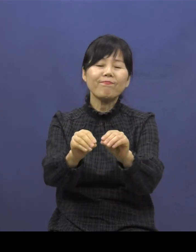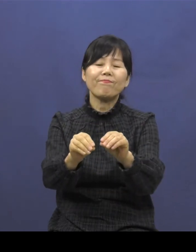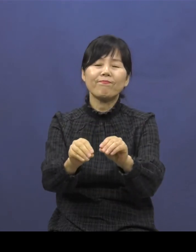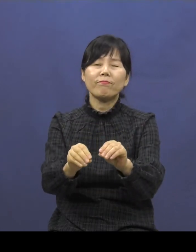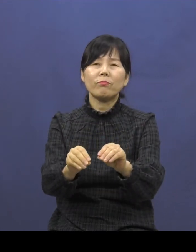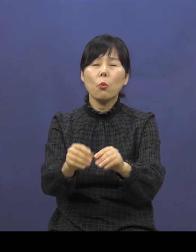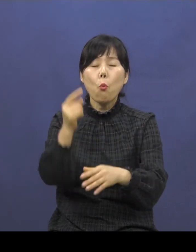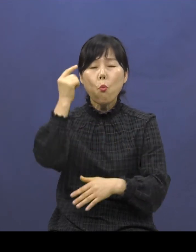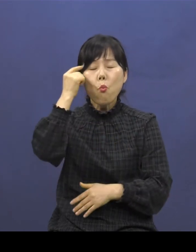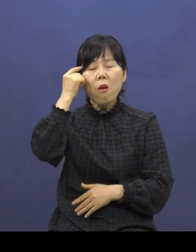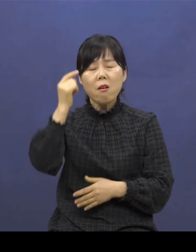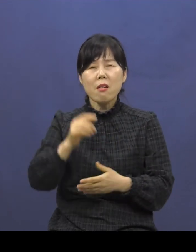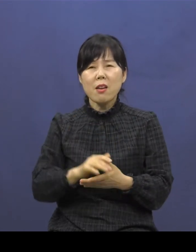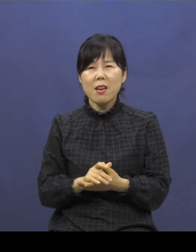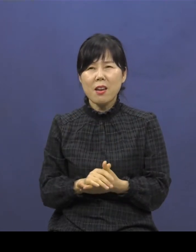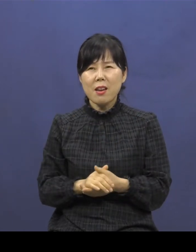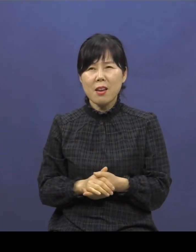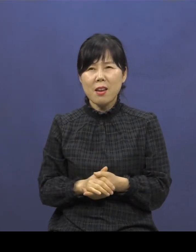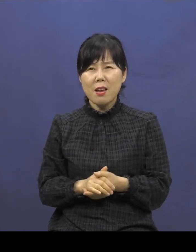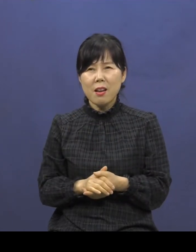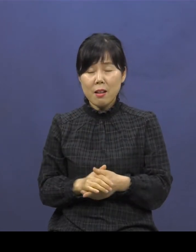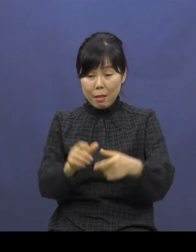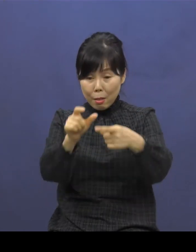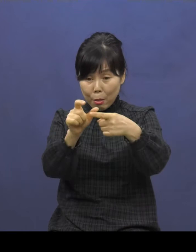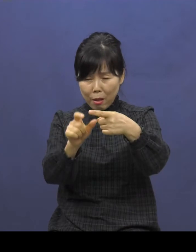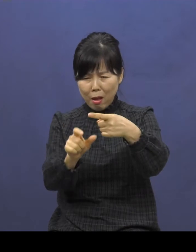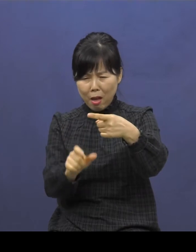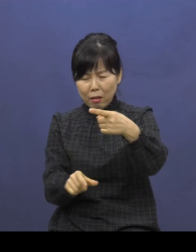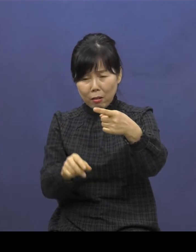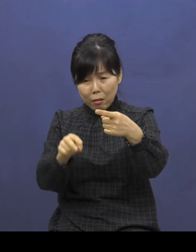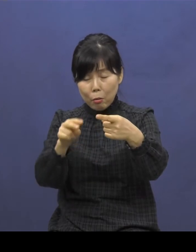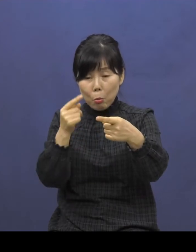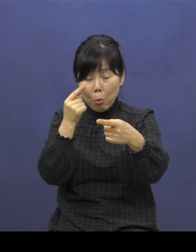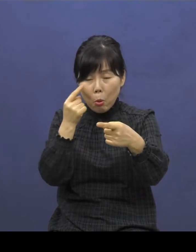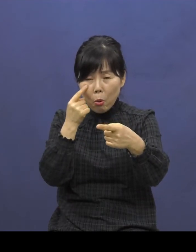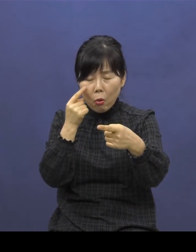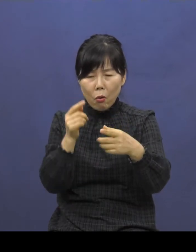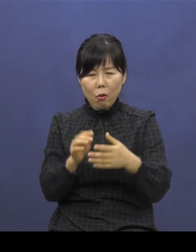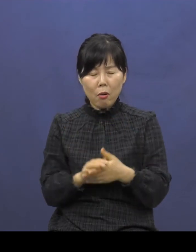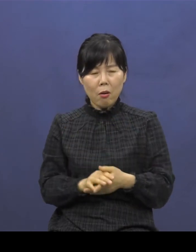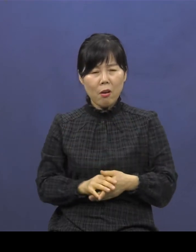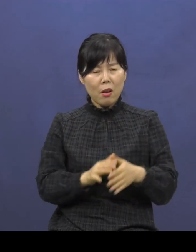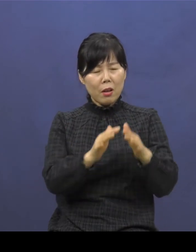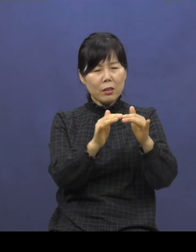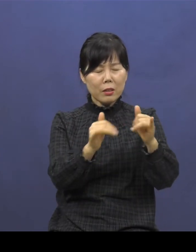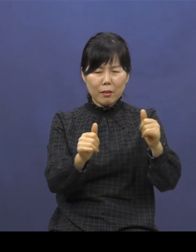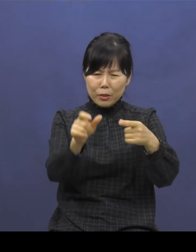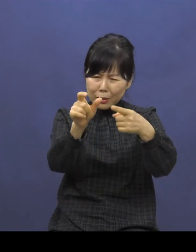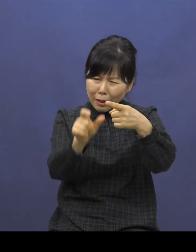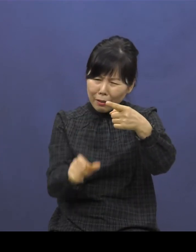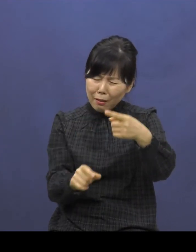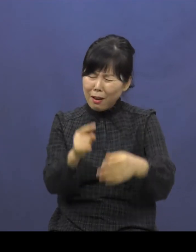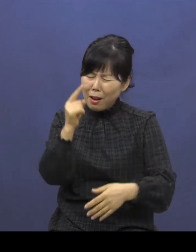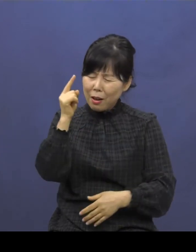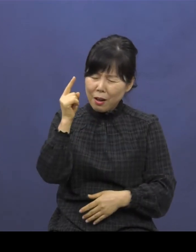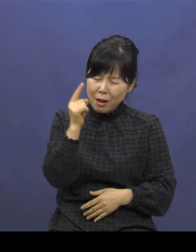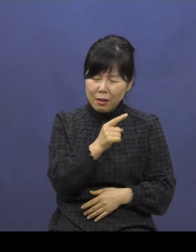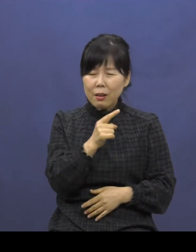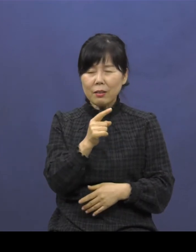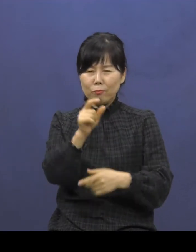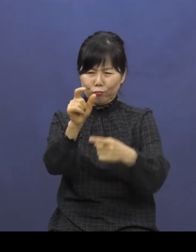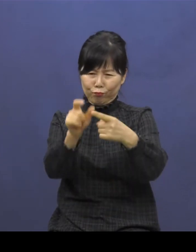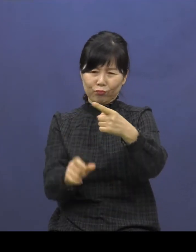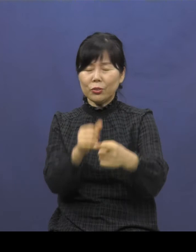그냥 그만뒀어요. 왜냐하면요, 정말 그 댓글 보면서 느낀 게 뭐냐면, 사람의 말이 그렇게 악할 수 있을까 싶은